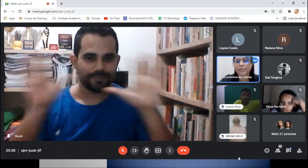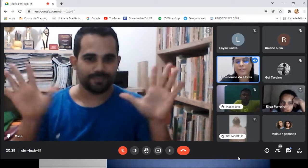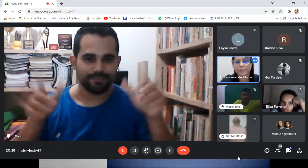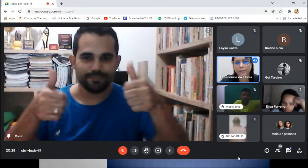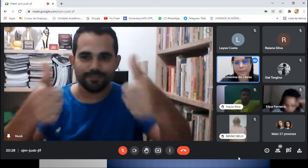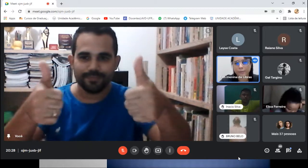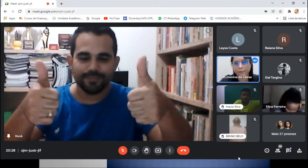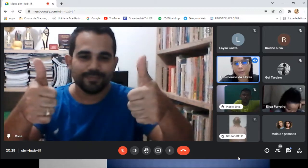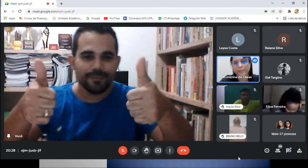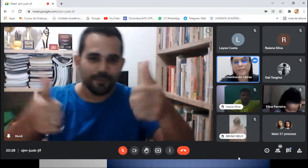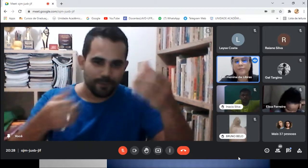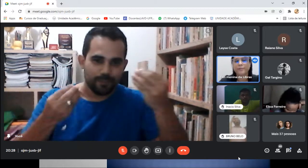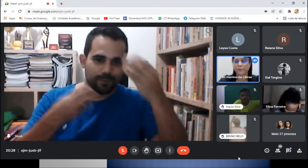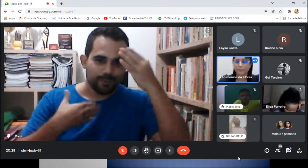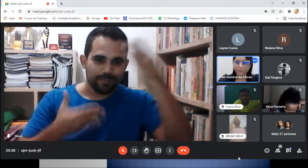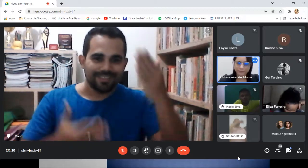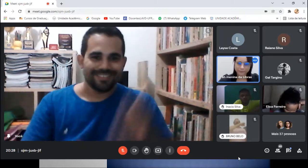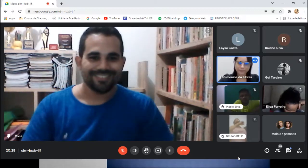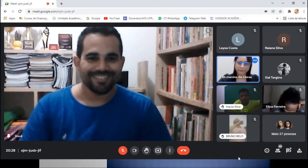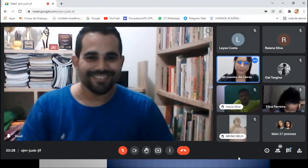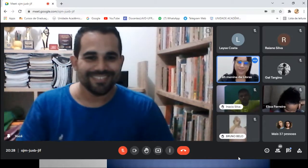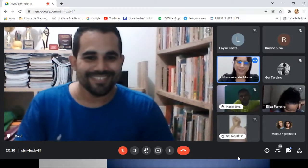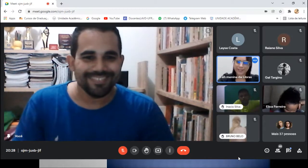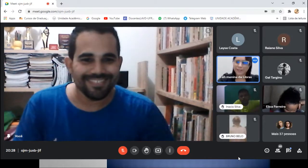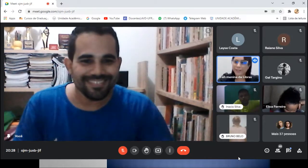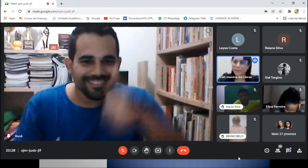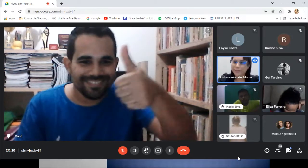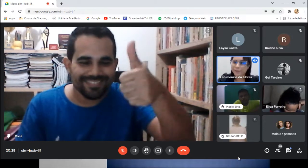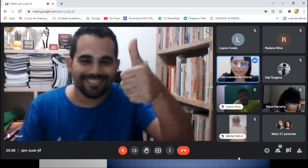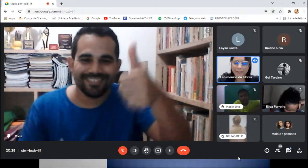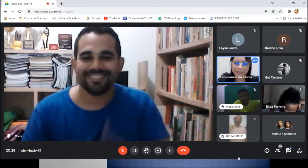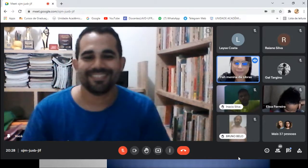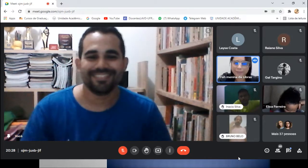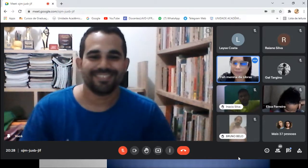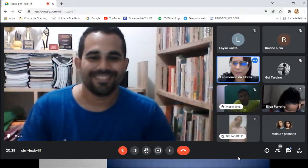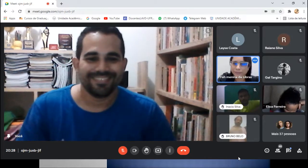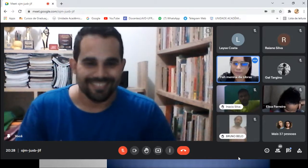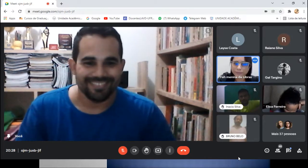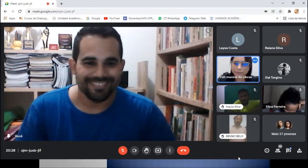gente aprendeu com a pesquisa do Val. Então é isso, muito obrigada.